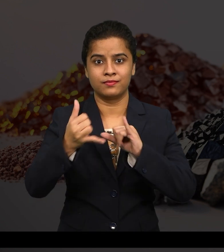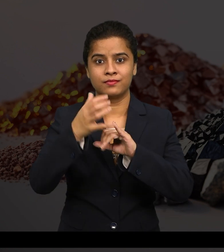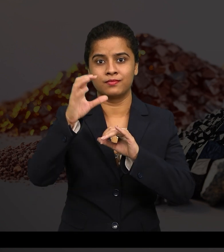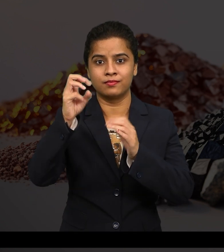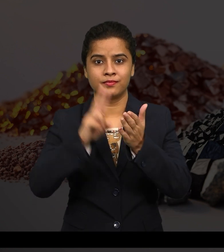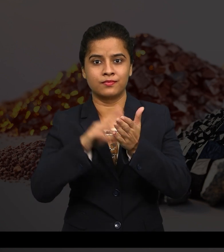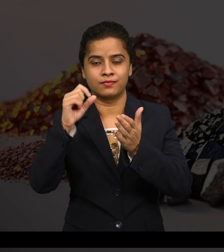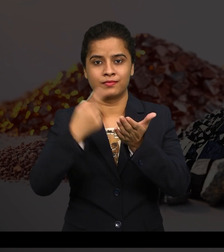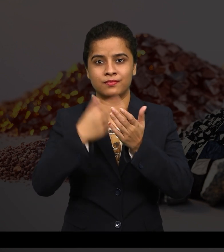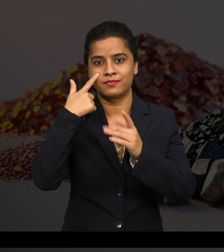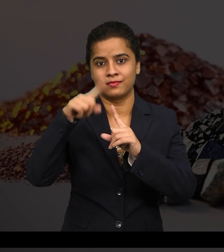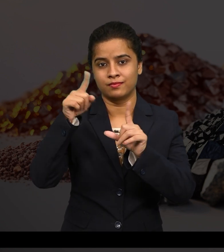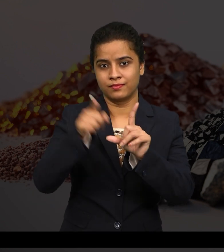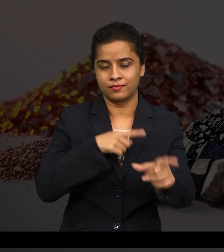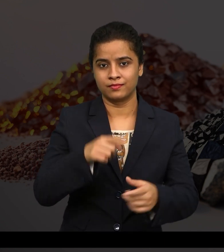सोनोरिटी,